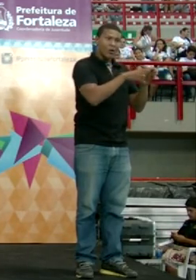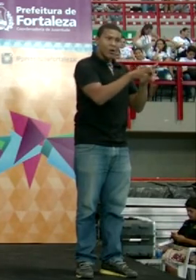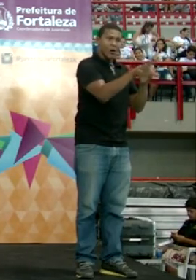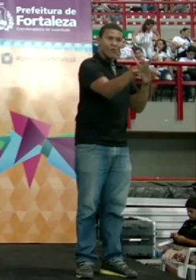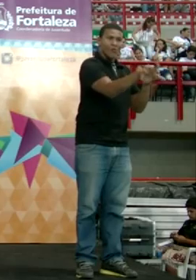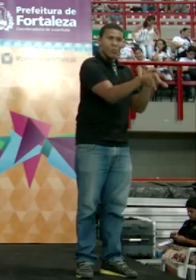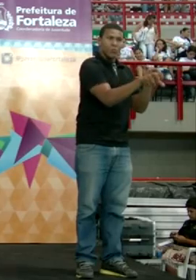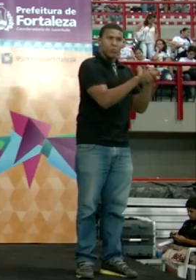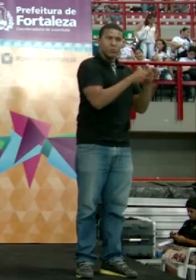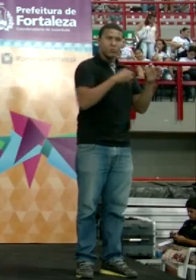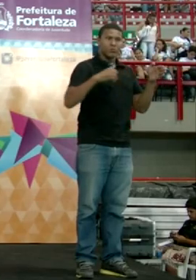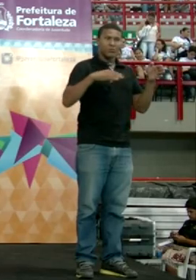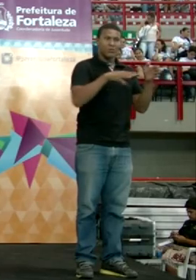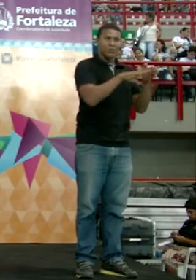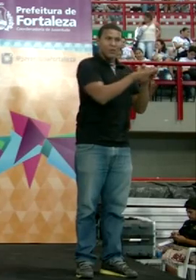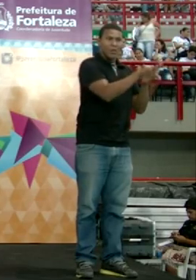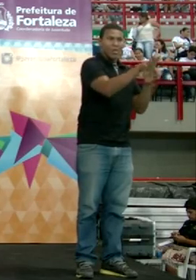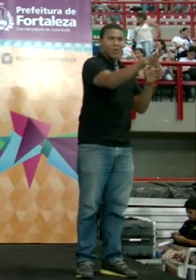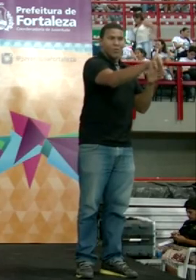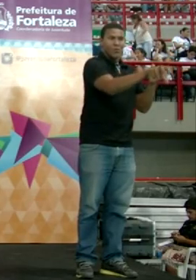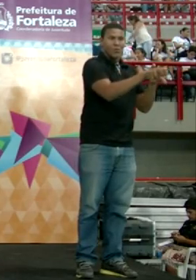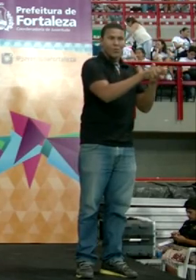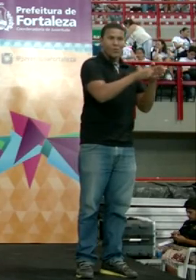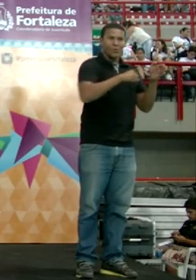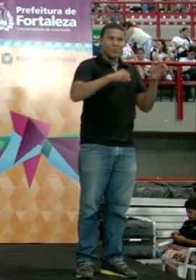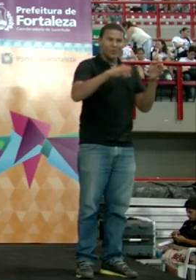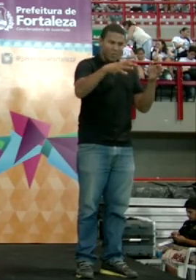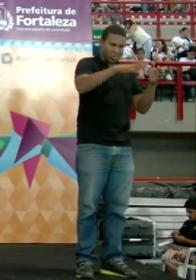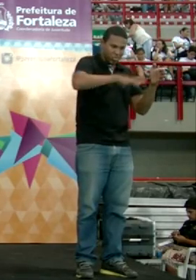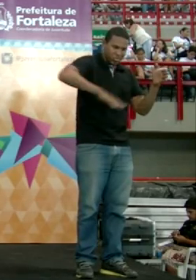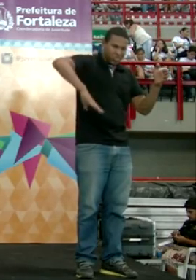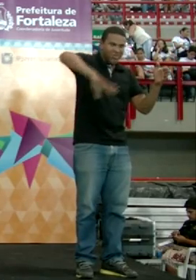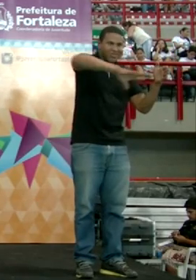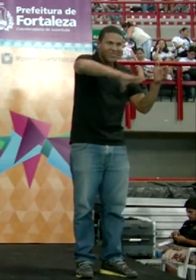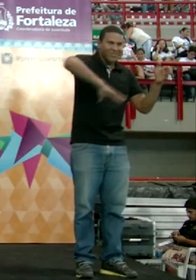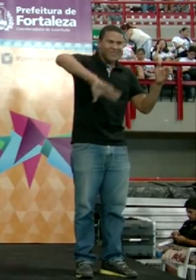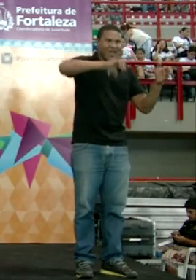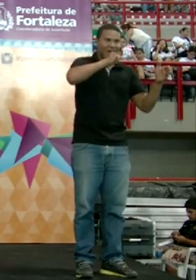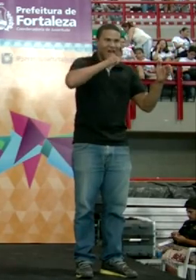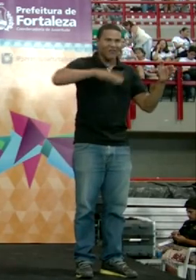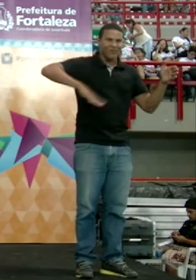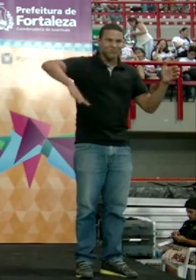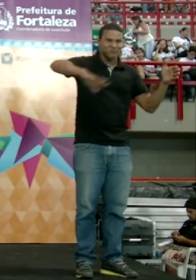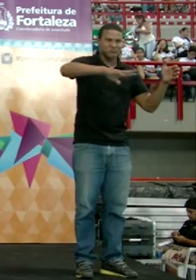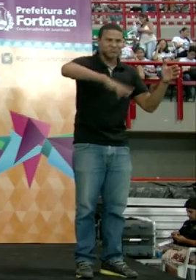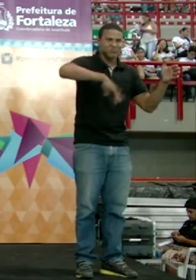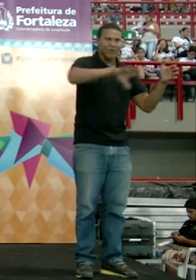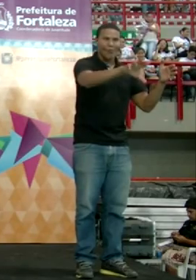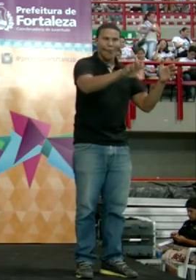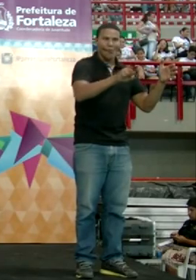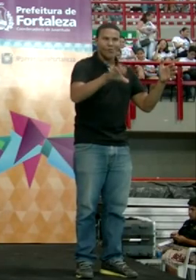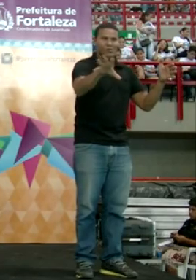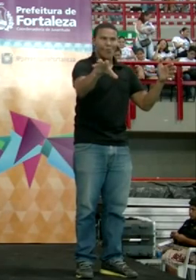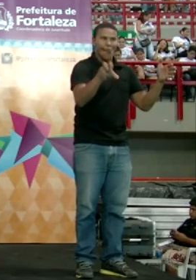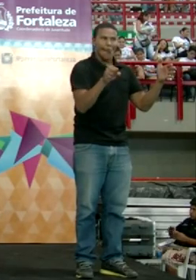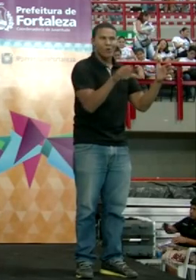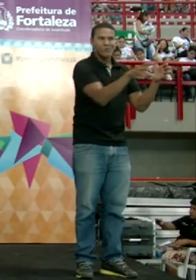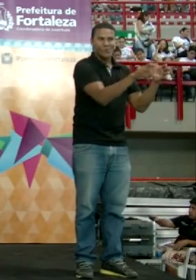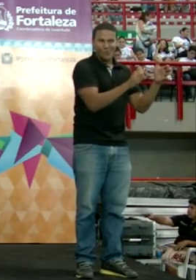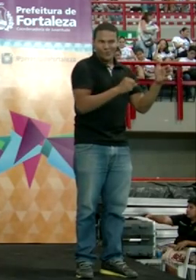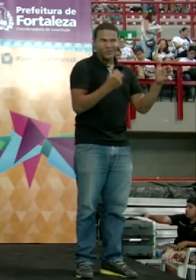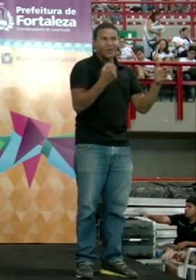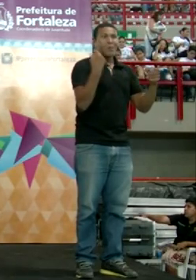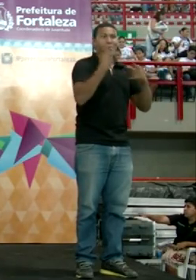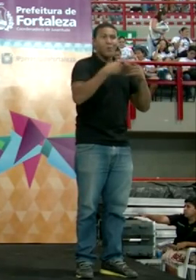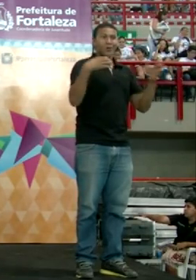A capacidade de efeito estufa do metano é 20 vezes maior do que o CO2. Lógico que a